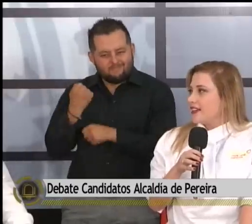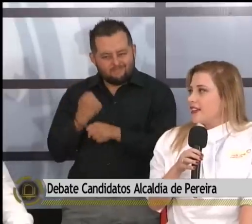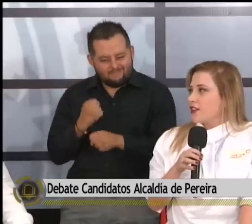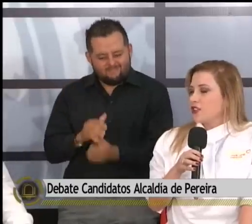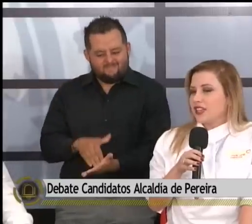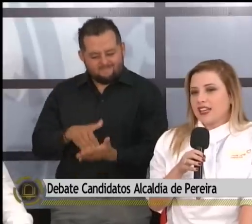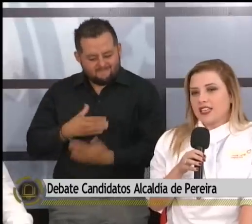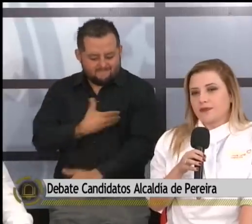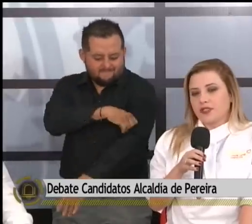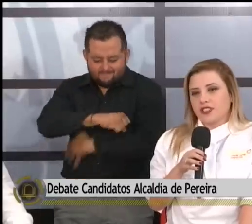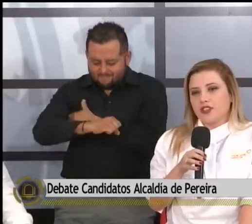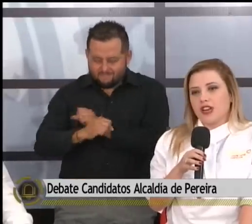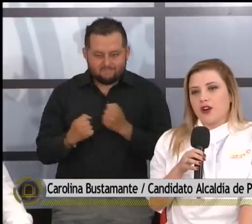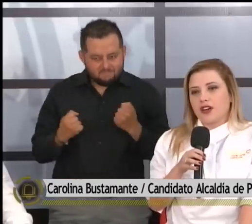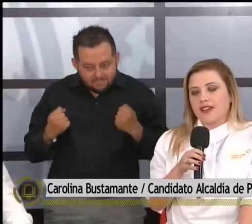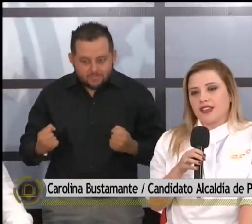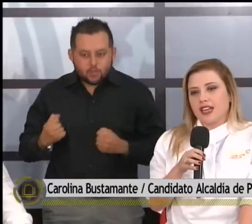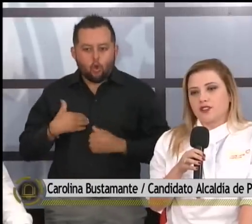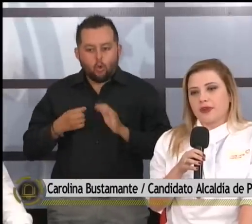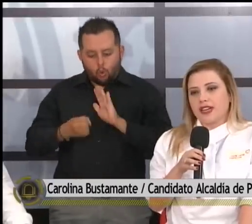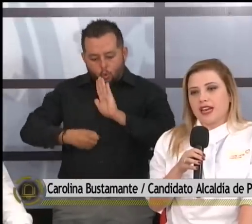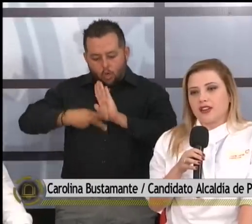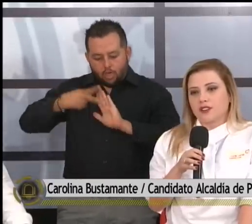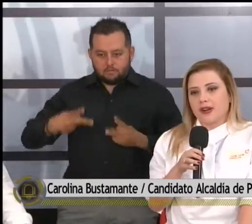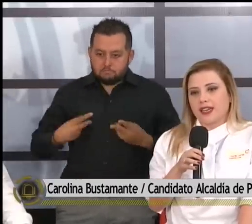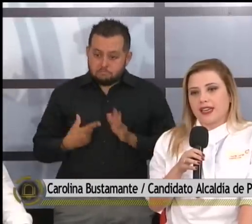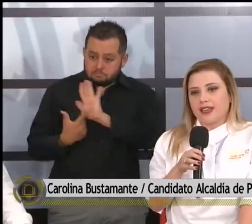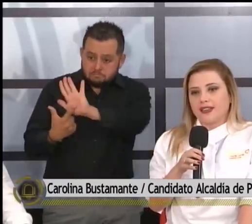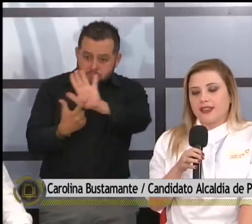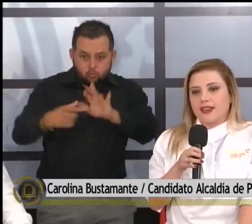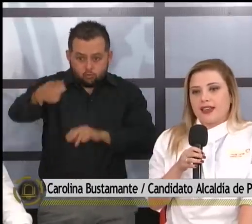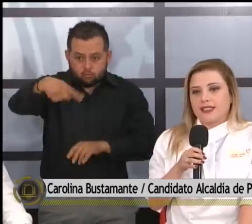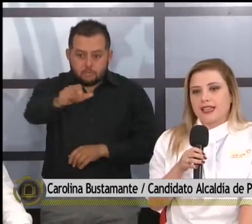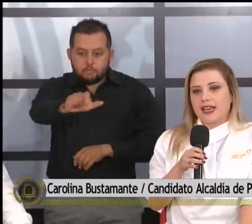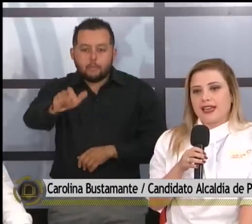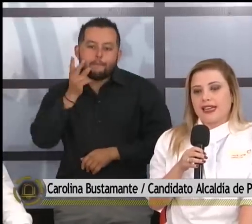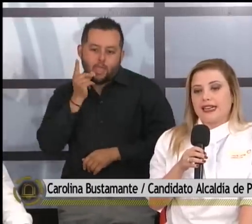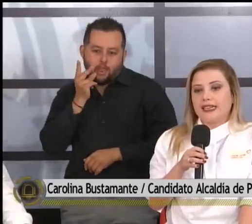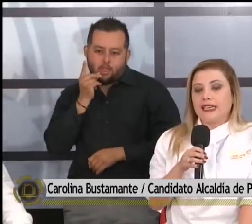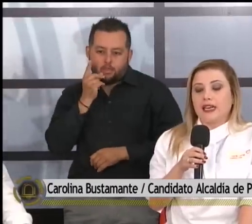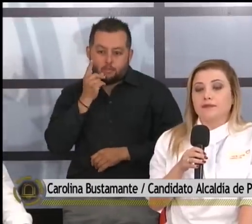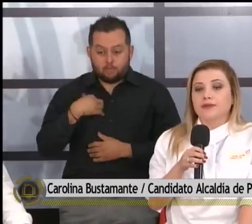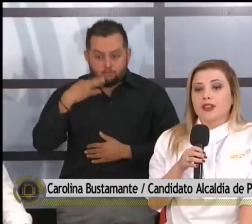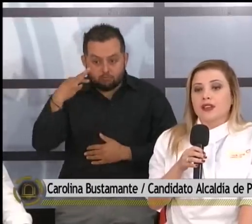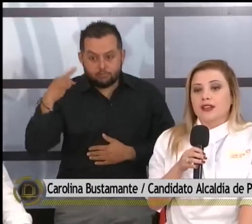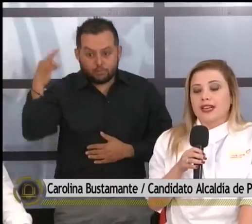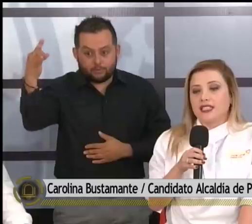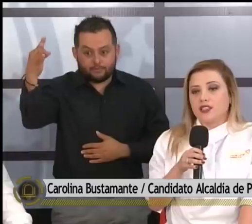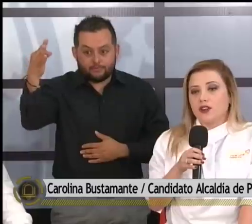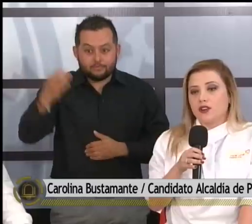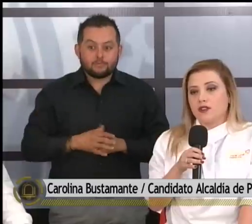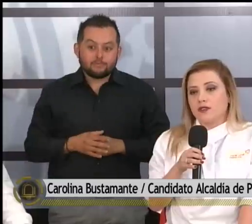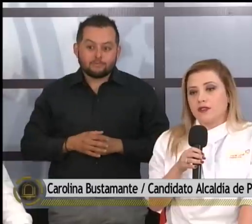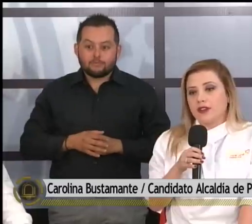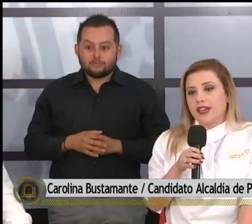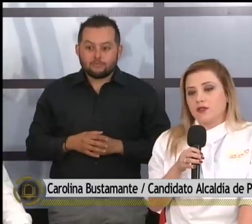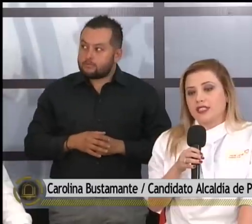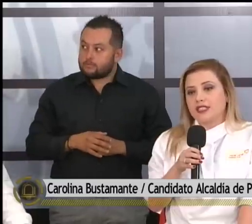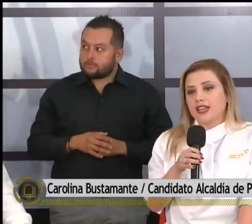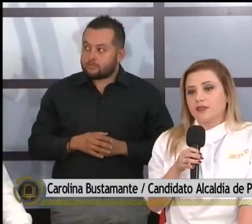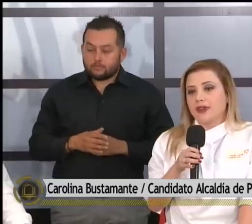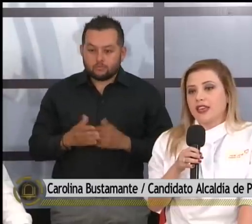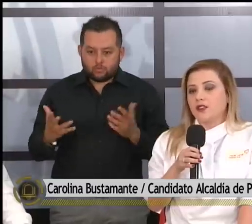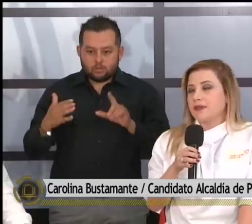valiente que hoy tiene a disposición la hoja de vida de los pereiranos para que sea elegida. Creció en